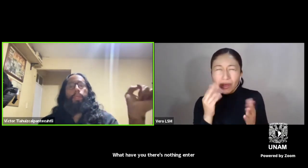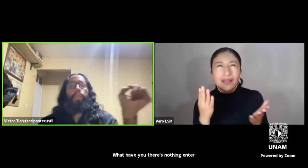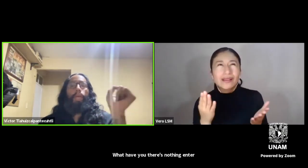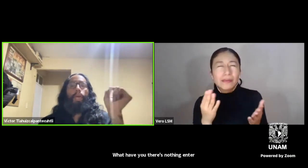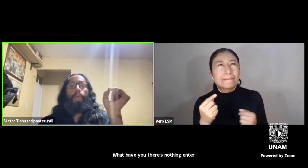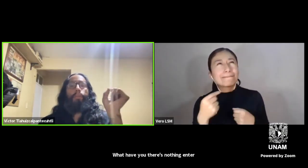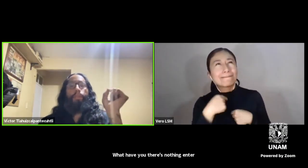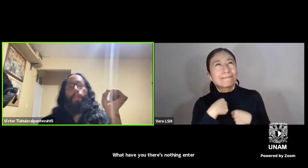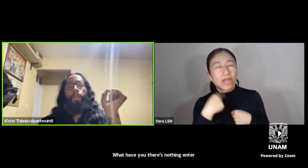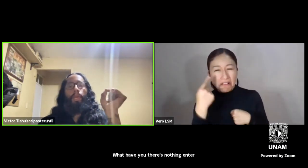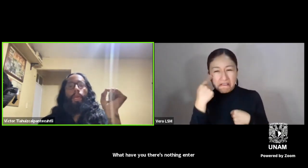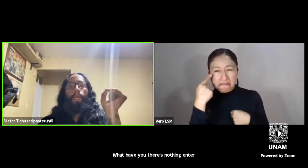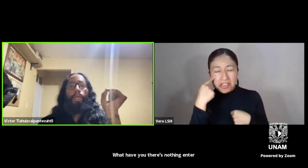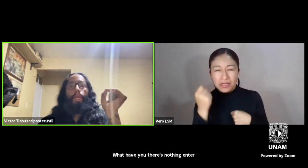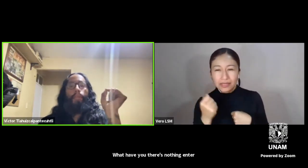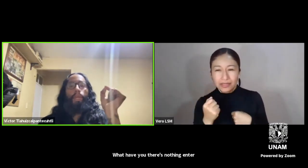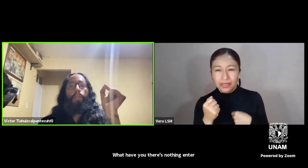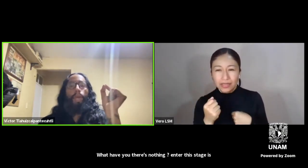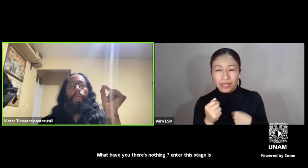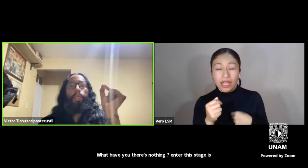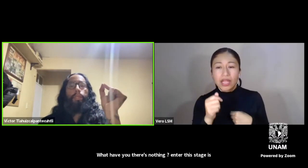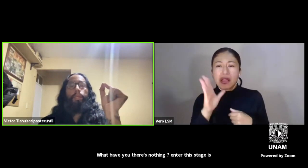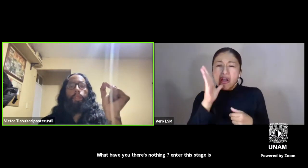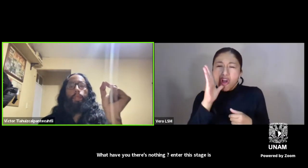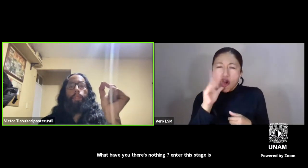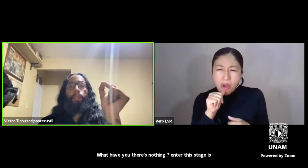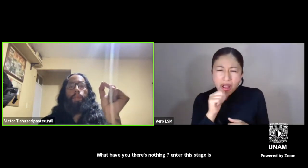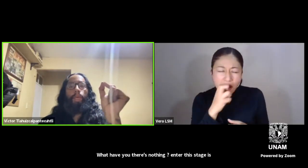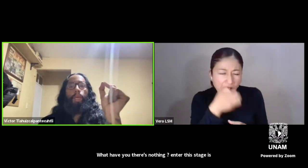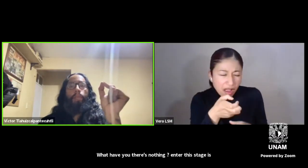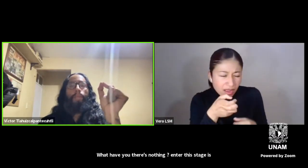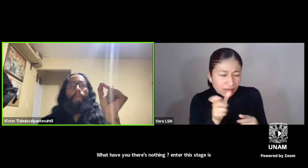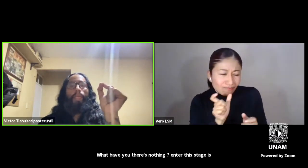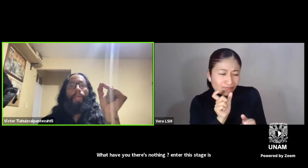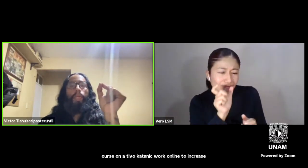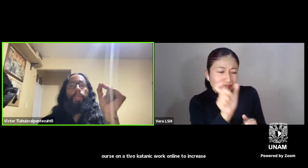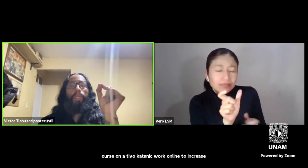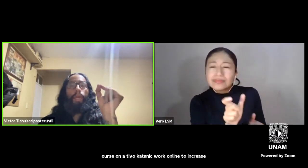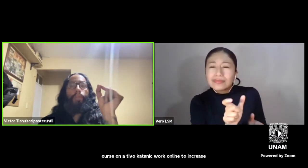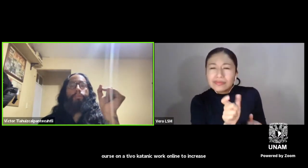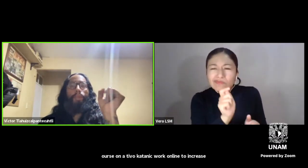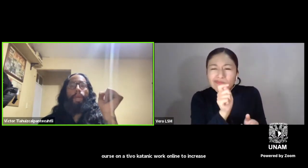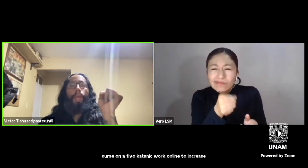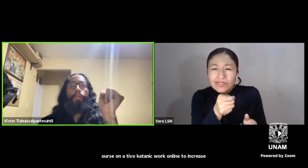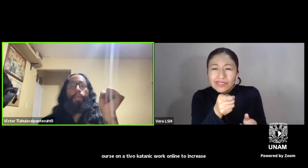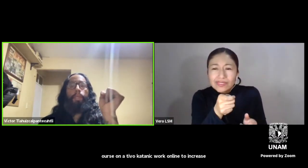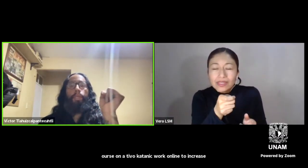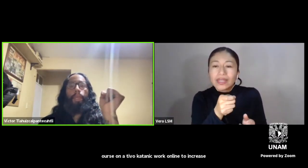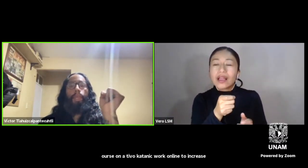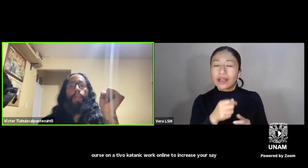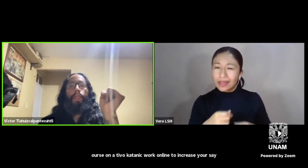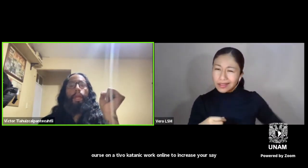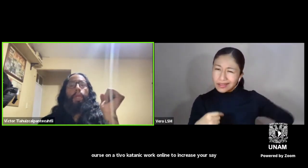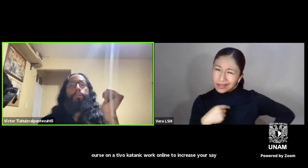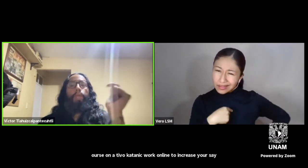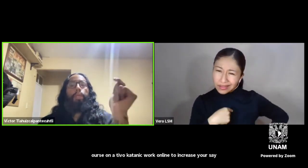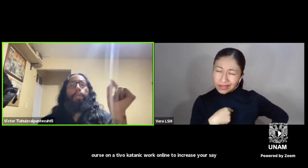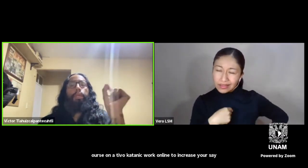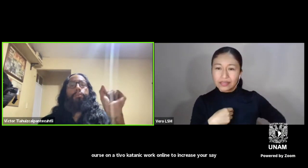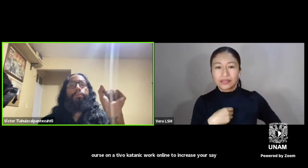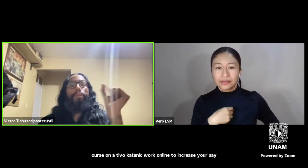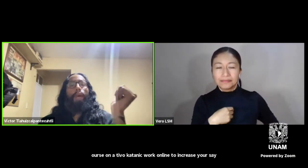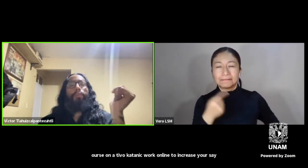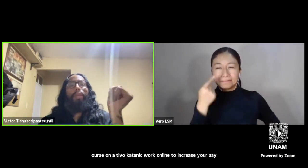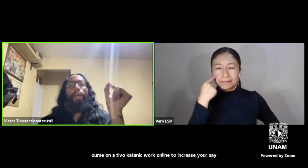este discurso narrativo que tiene que ver con la inclusión? Pues es el hecho de estar empoderado, ¿no?